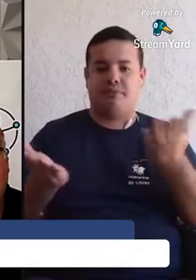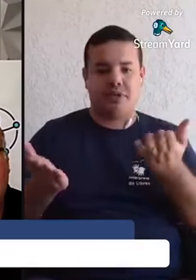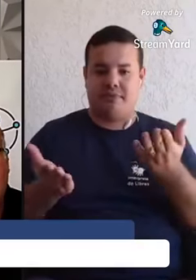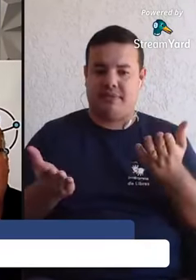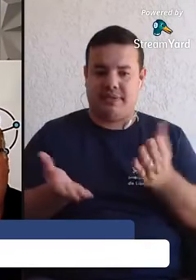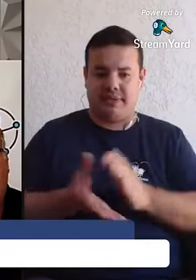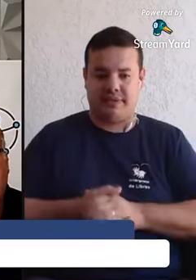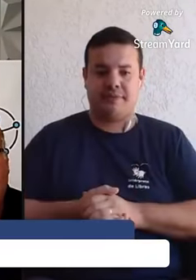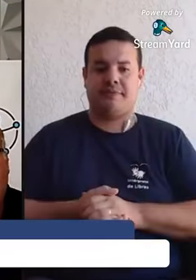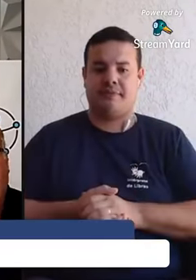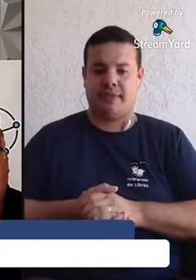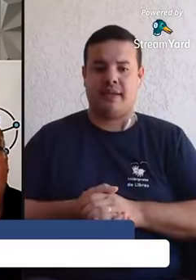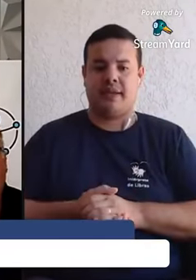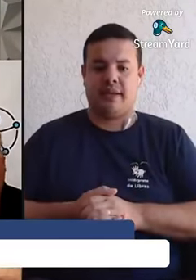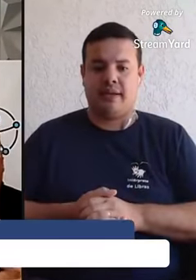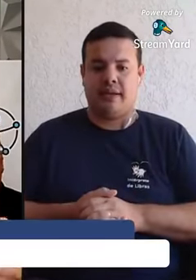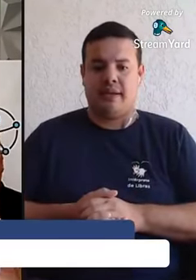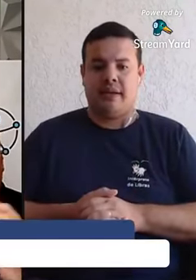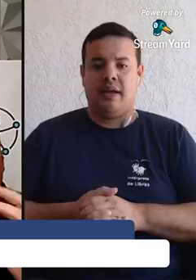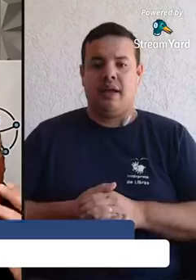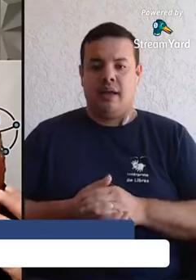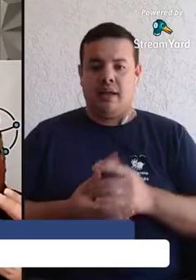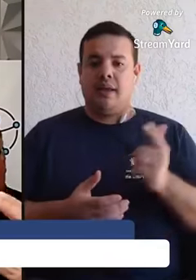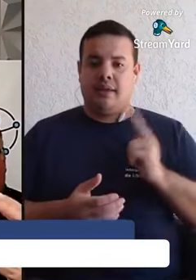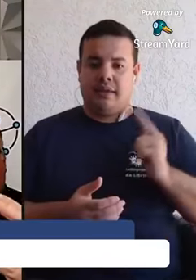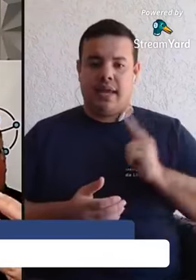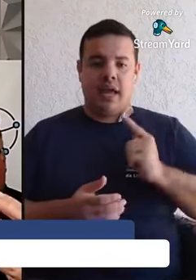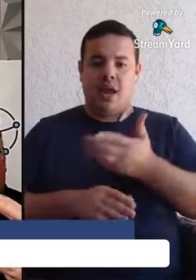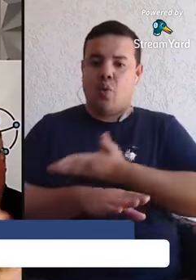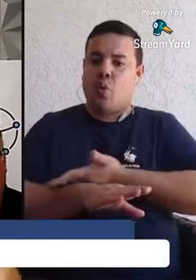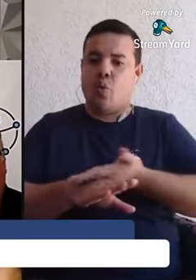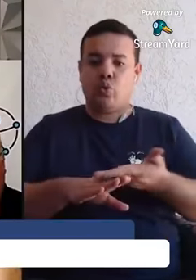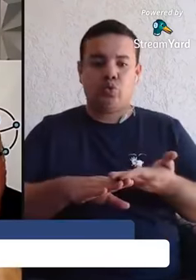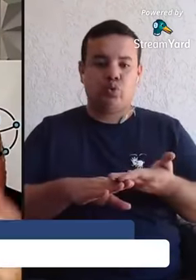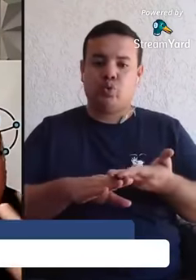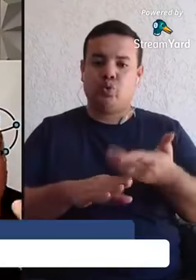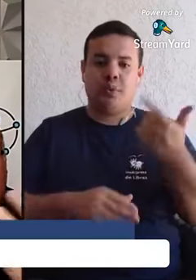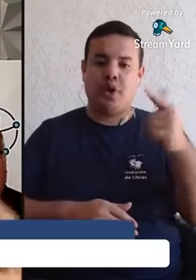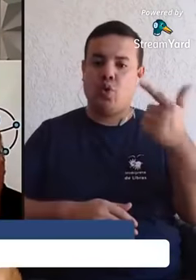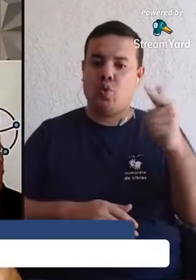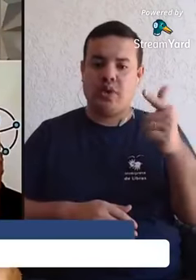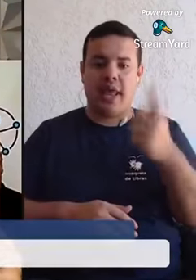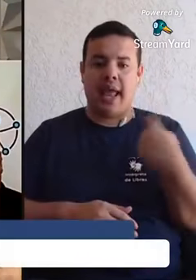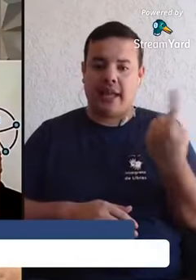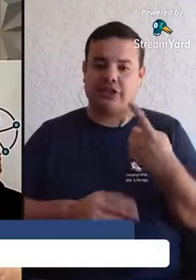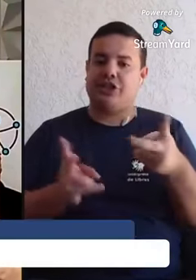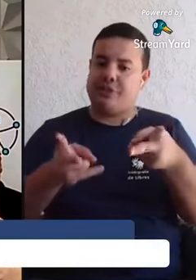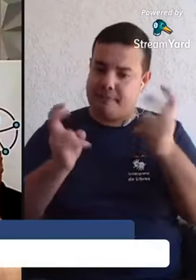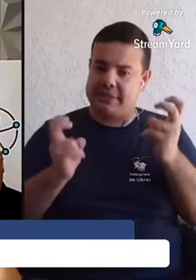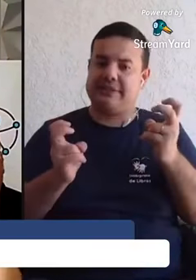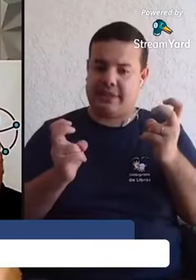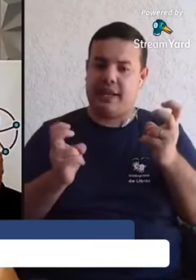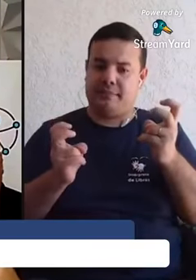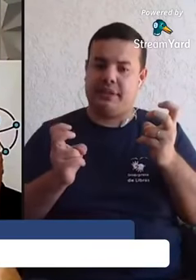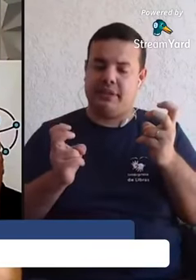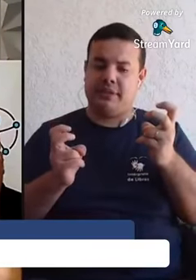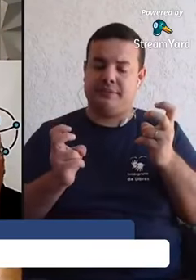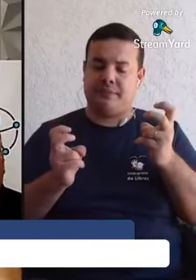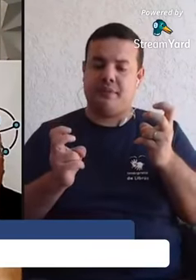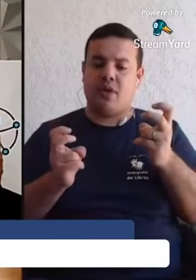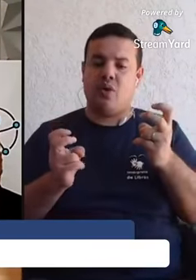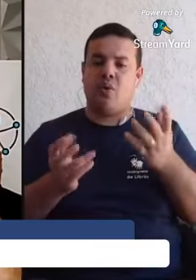a indústria nacional ainda não está acostumada, a gente sente isso muito na Bridef, a gente percebe